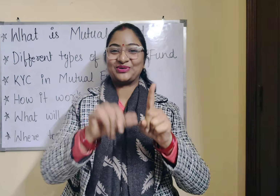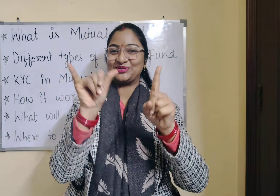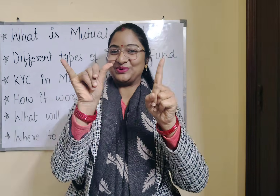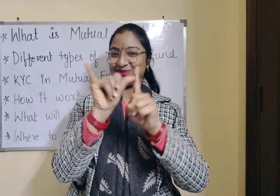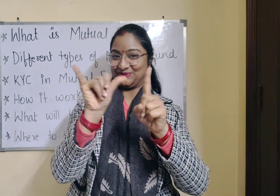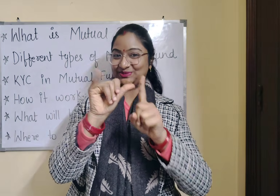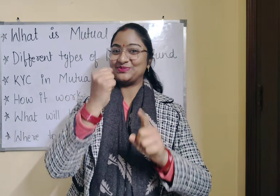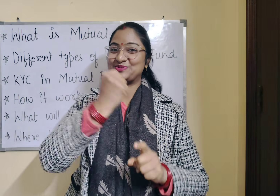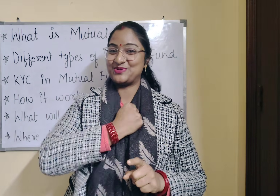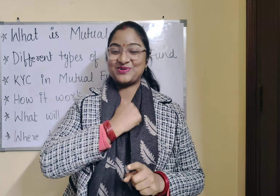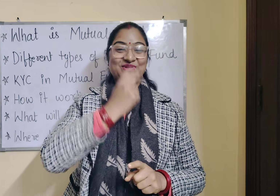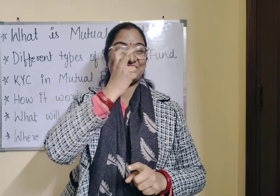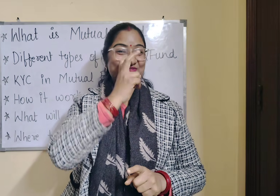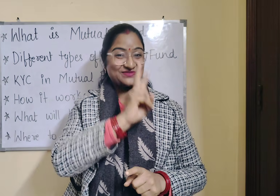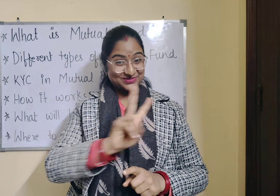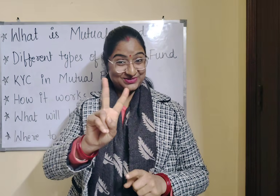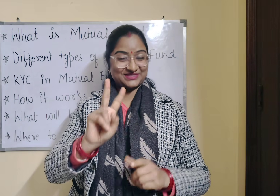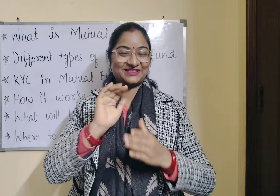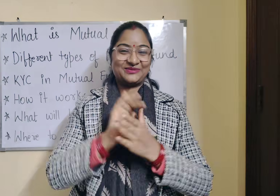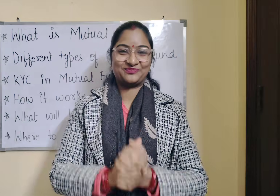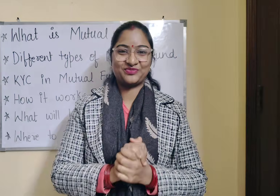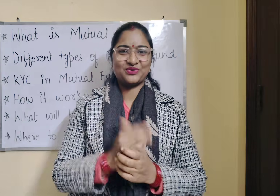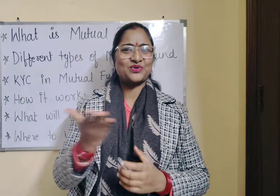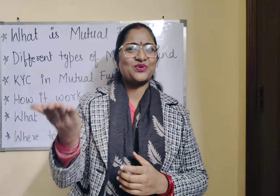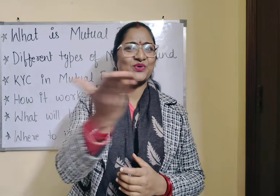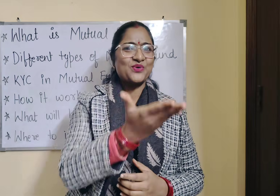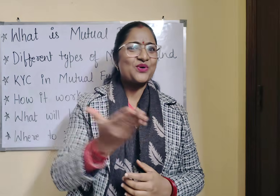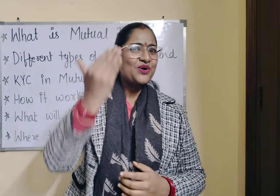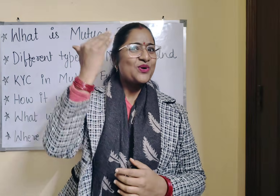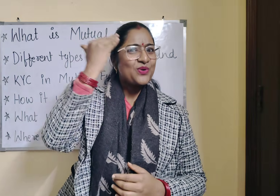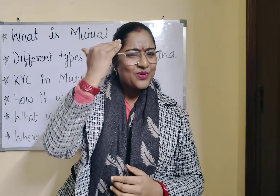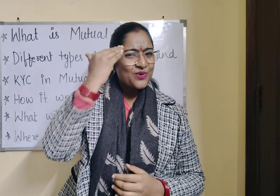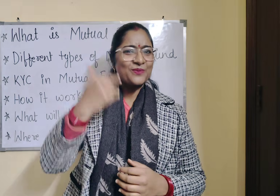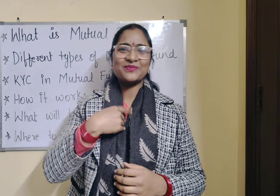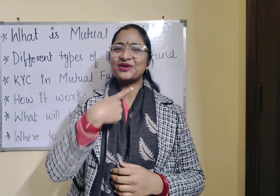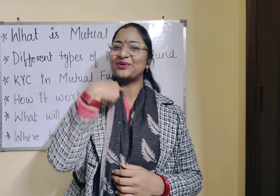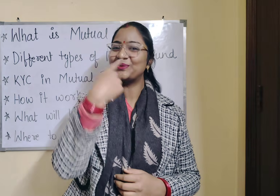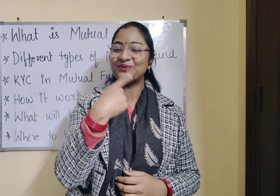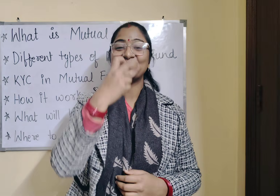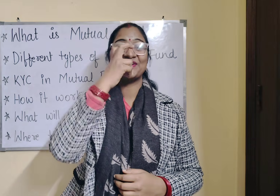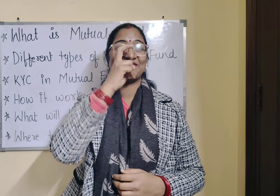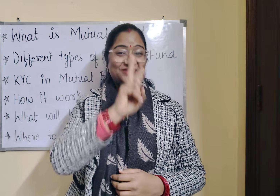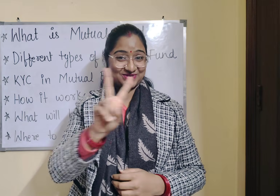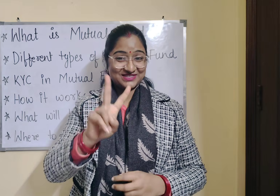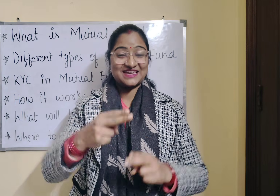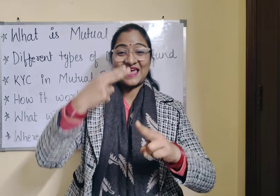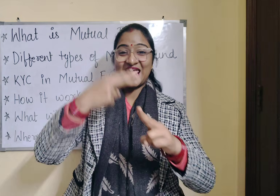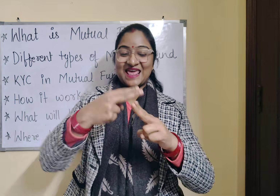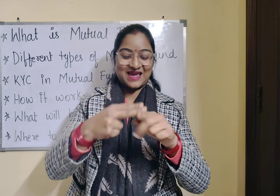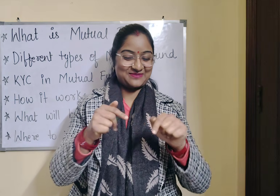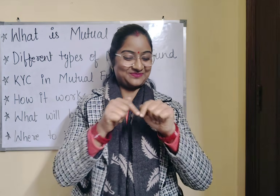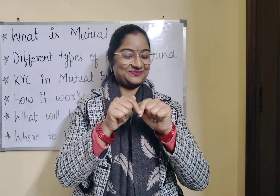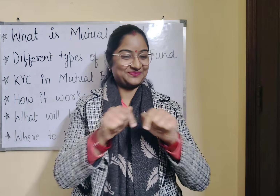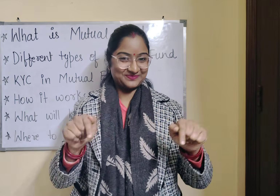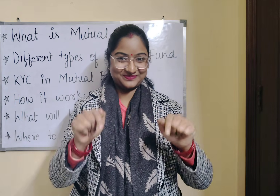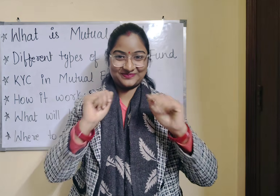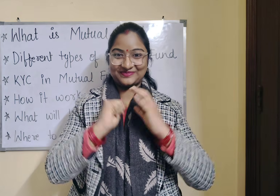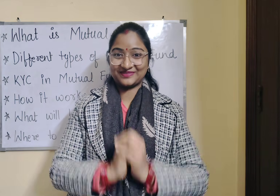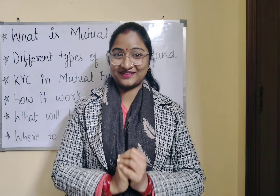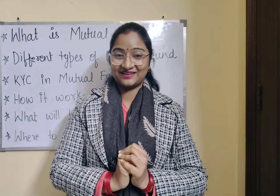यूट्यूब चैनल। और मैं हूँ विदुषी और आपको ऑलरेडी पता है मेरा ये साइन है और मेरा ये नाम